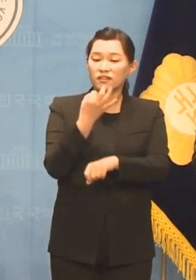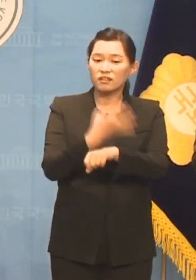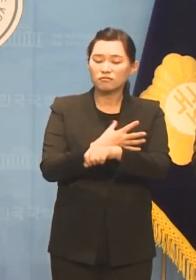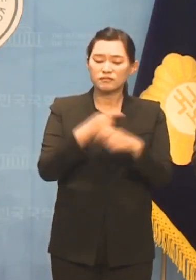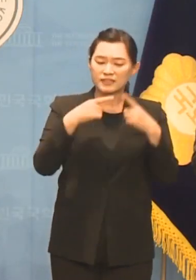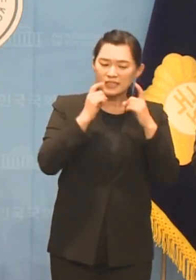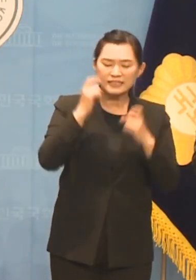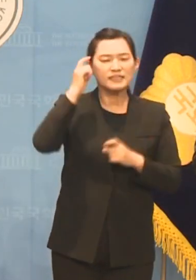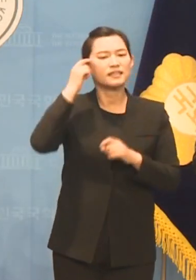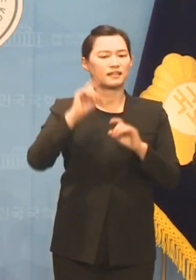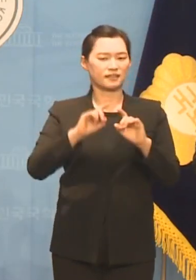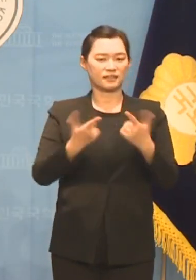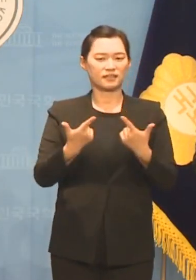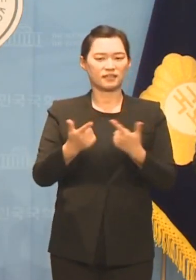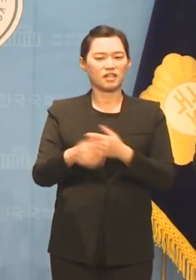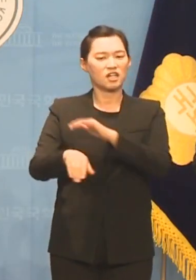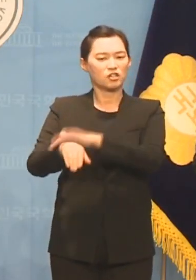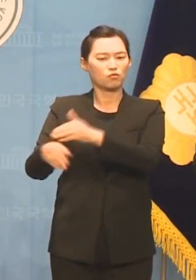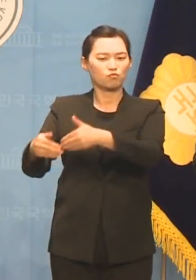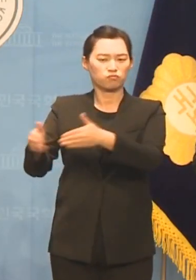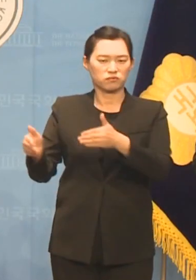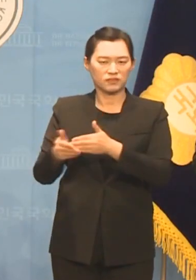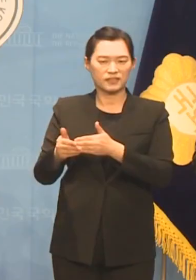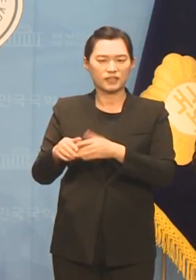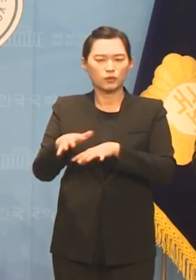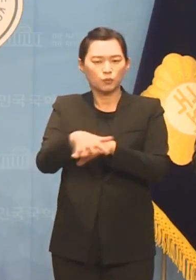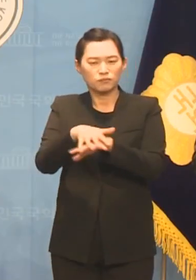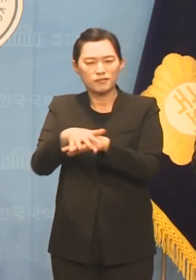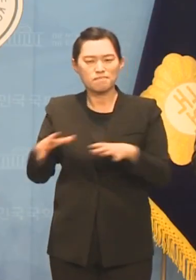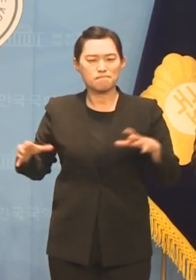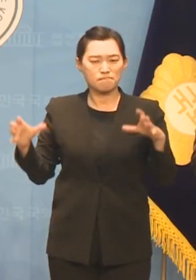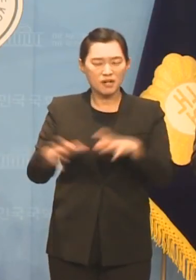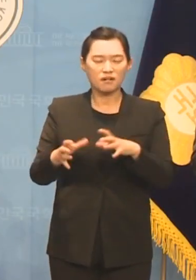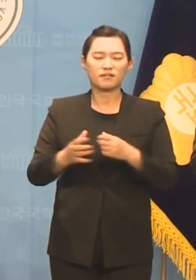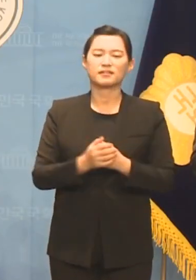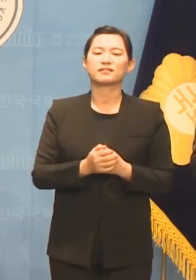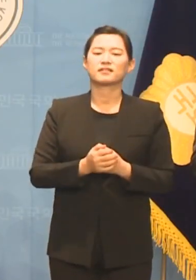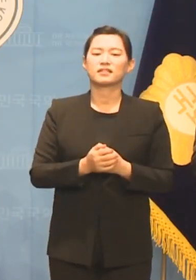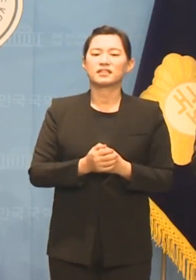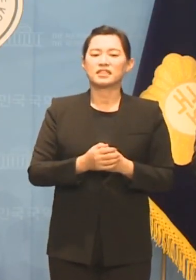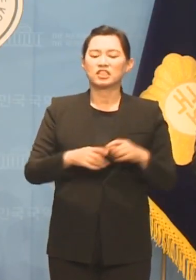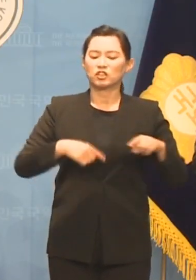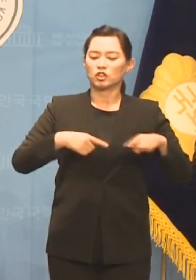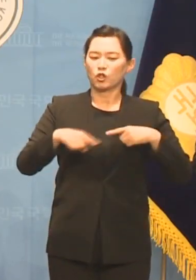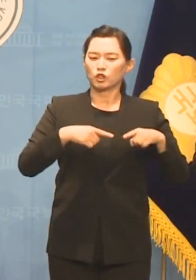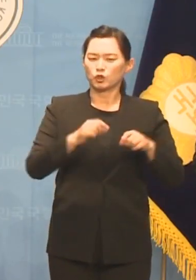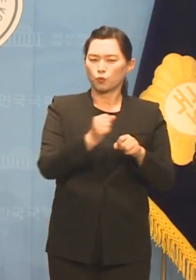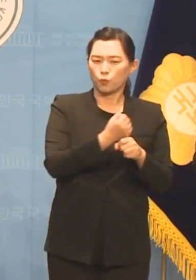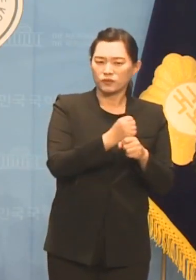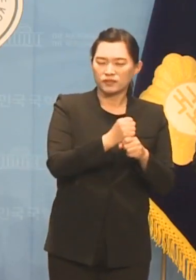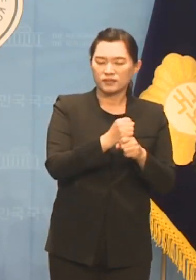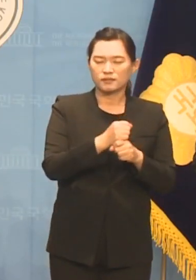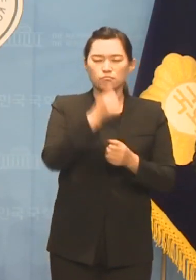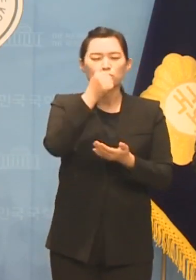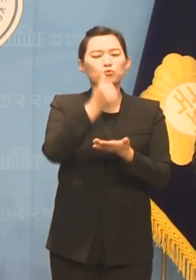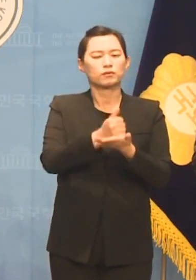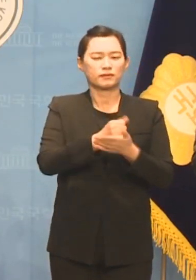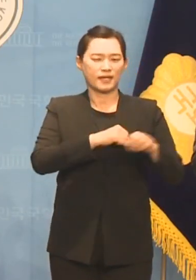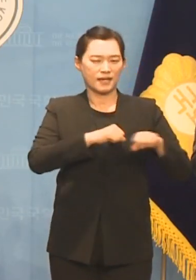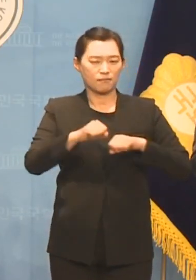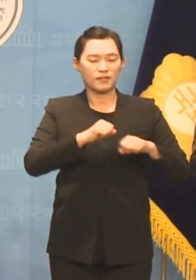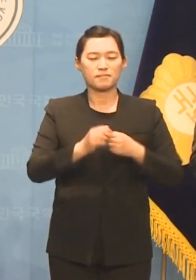개인의 의견이 아니라 극우 세력이 조직적으로 결집하여 벌이는 정치 공작이자 범죄